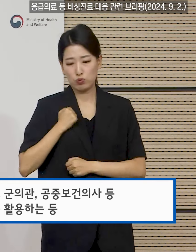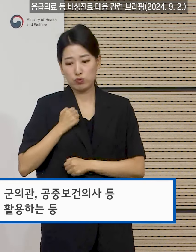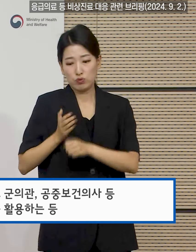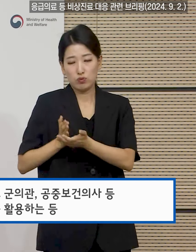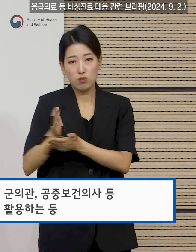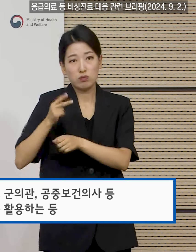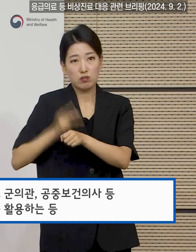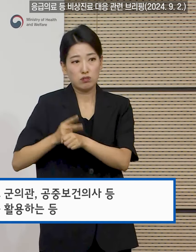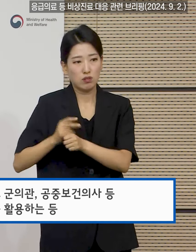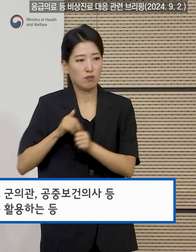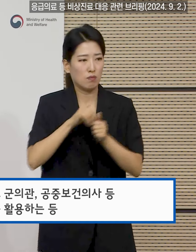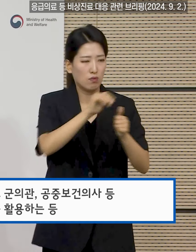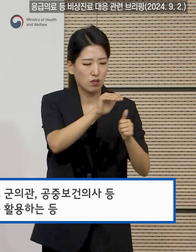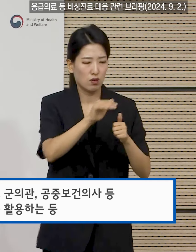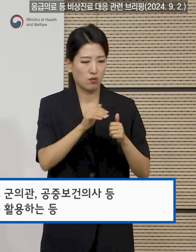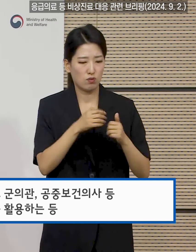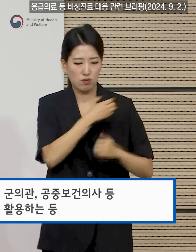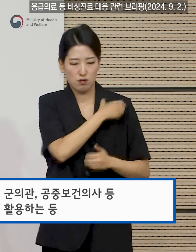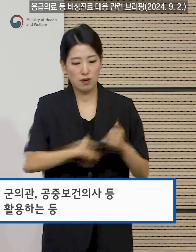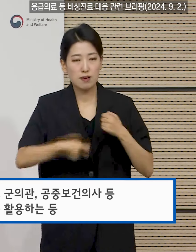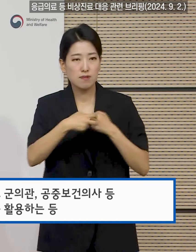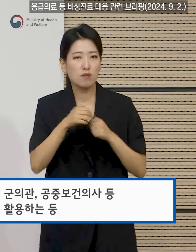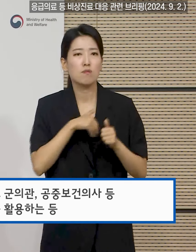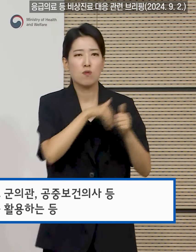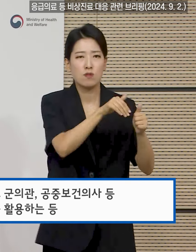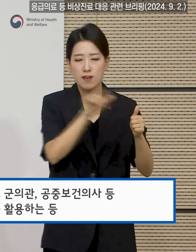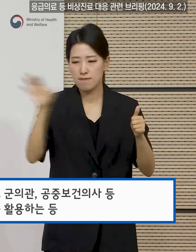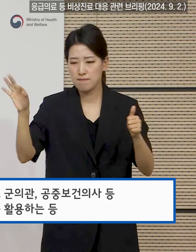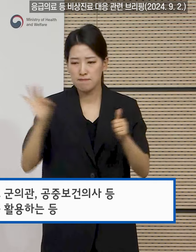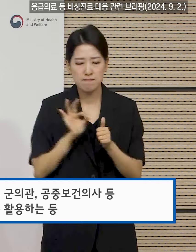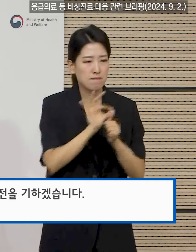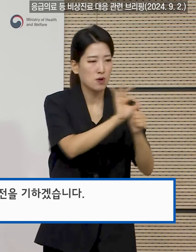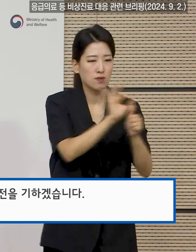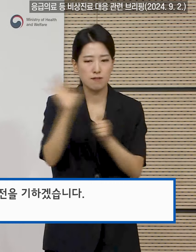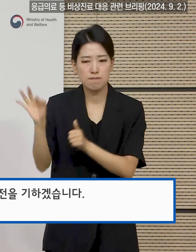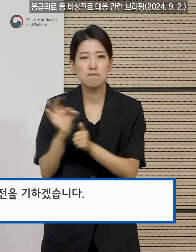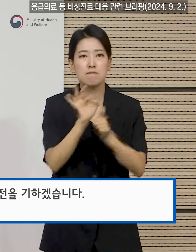핀셋 배치하고 인근 권역의 응급센터를 활용하는